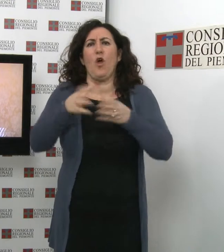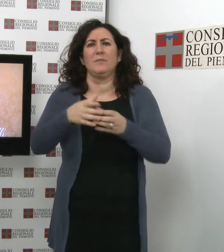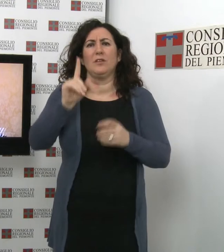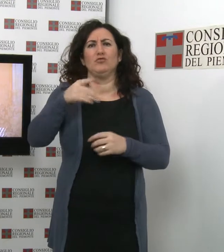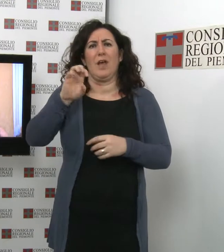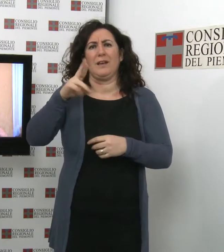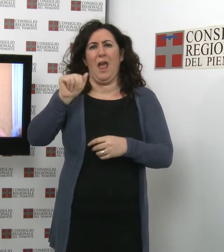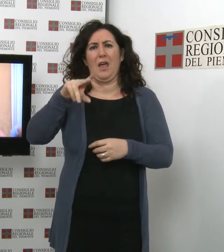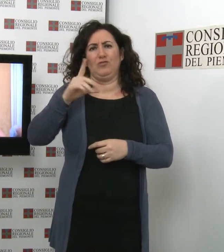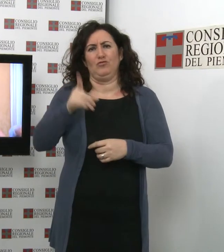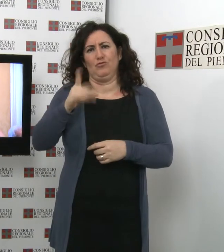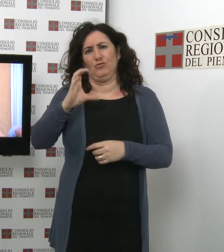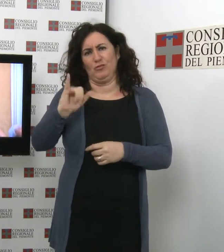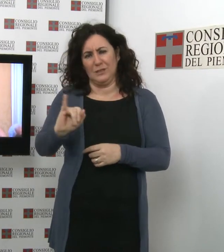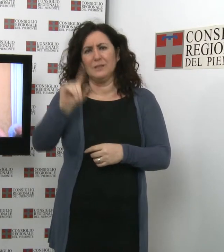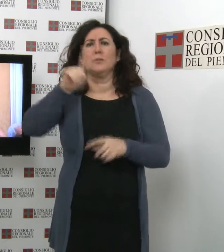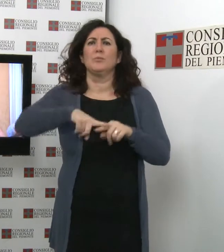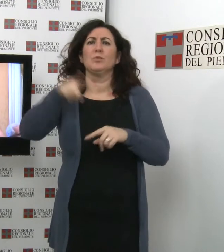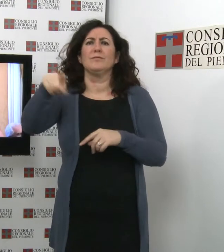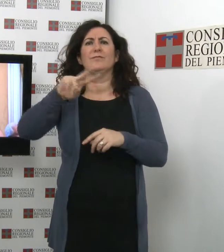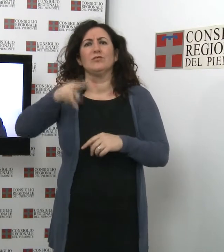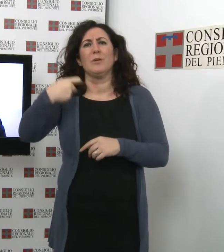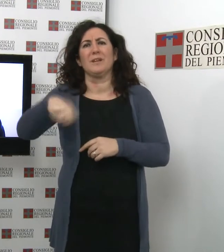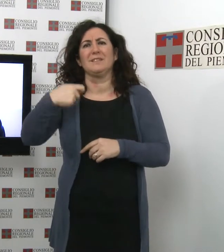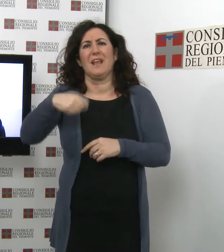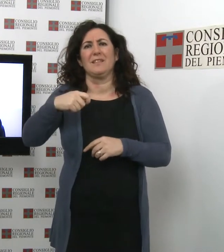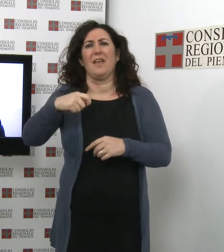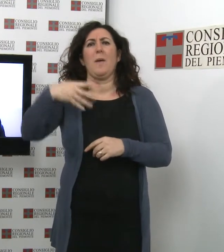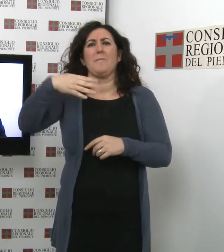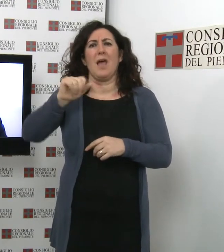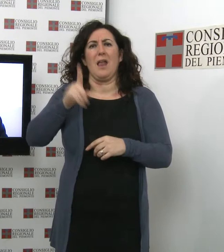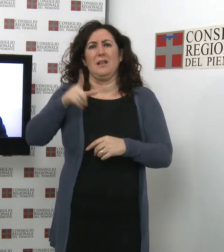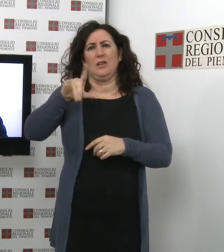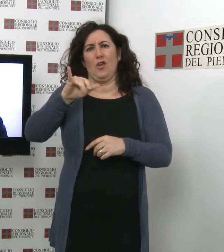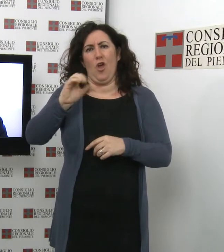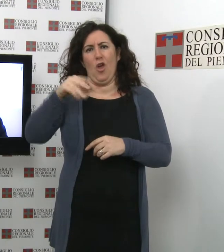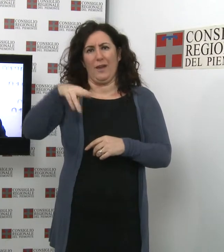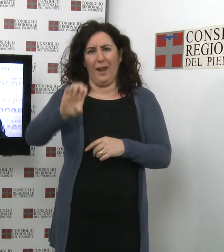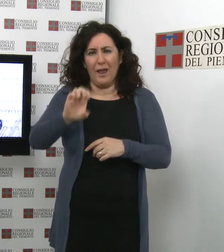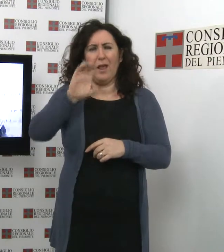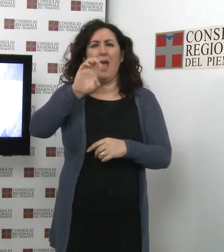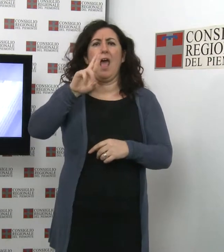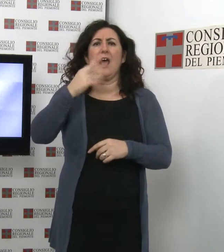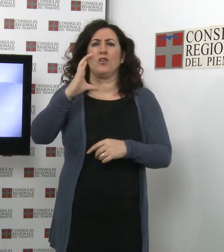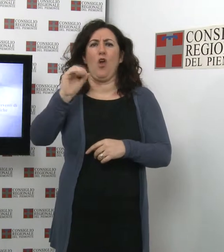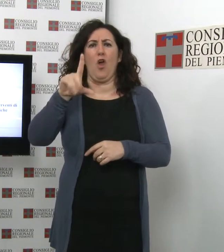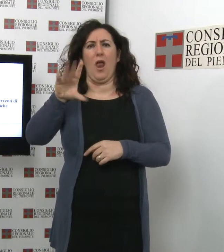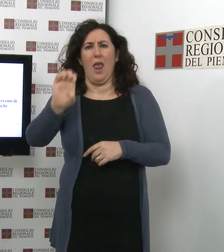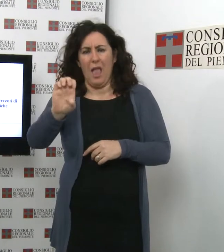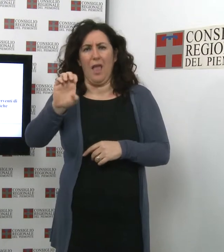vicepresidente Tiziana Maglione, il commissario Ezio Ercole e il dirigente dell'AGCOM Roberto Casella.